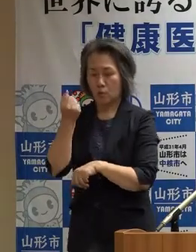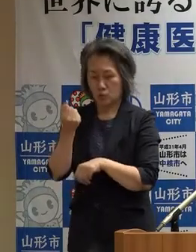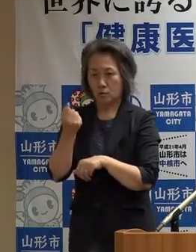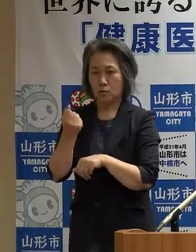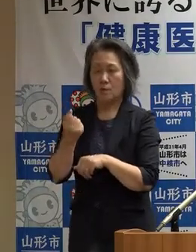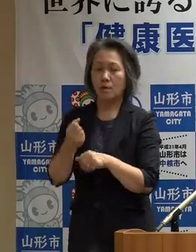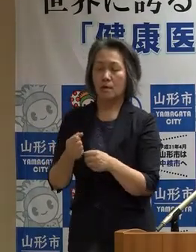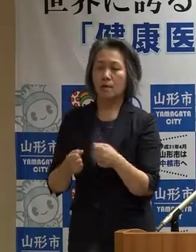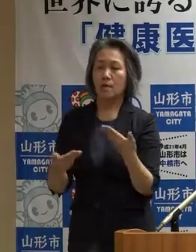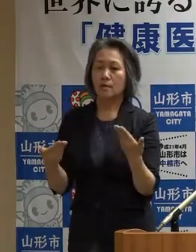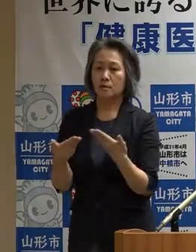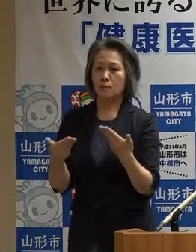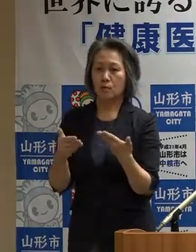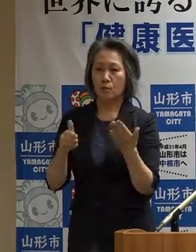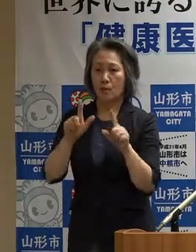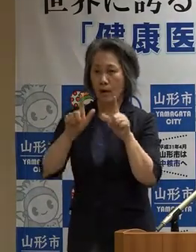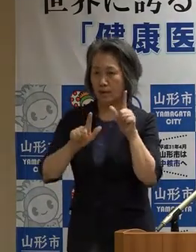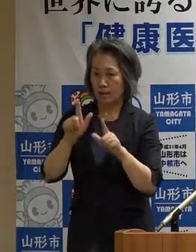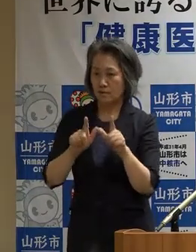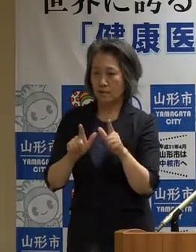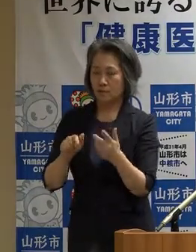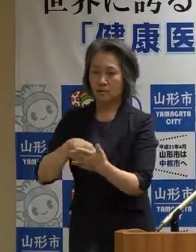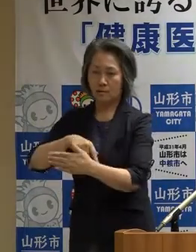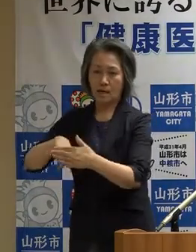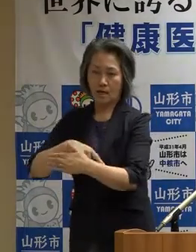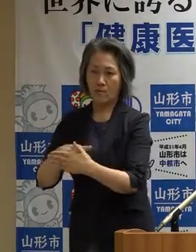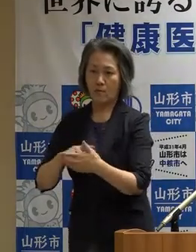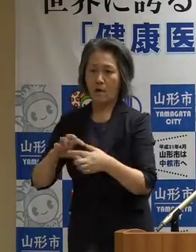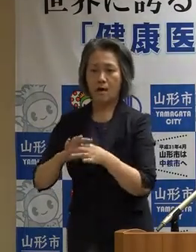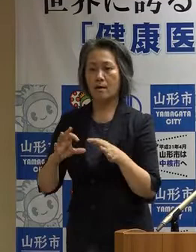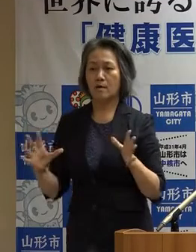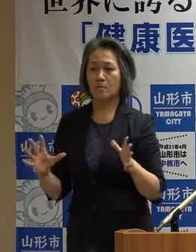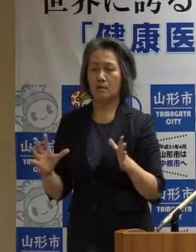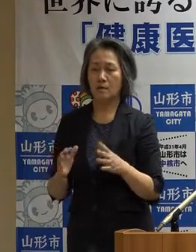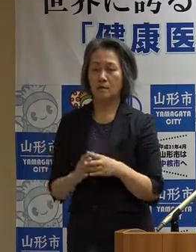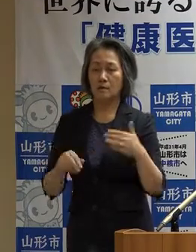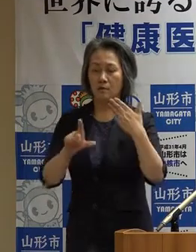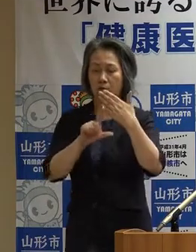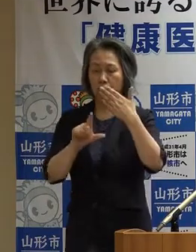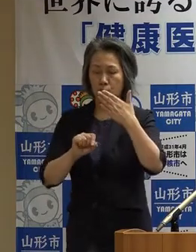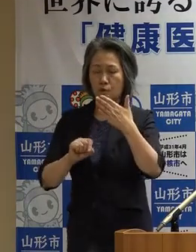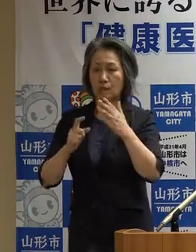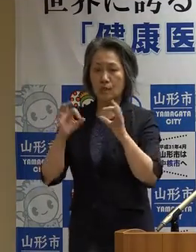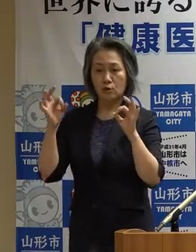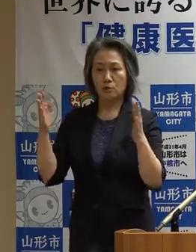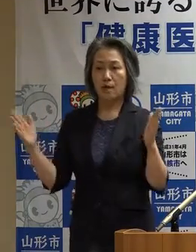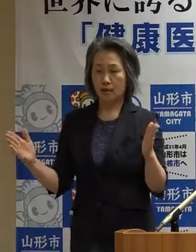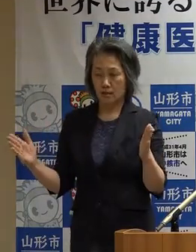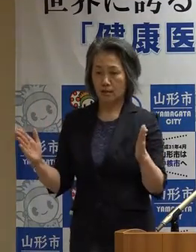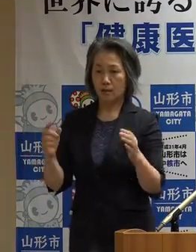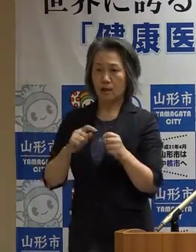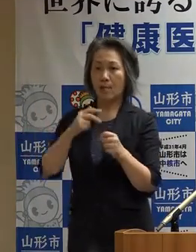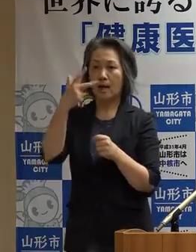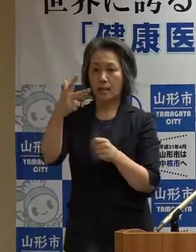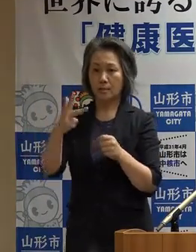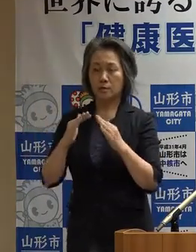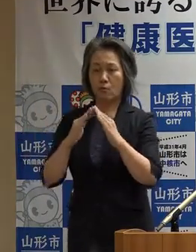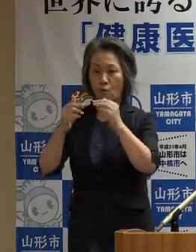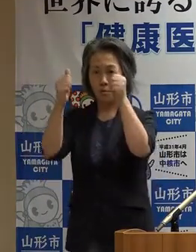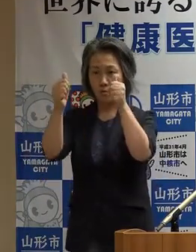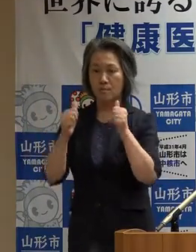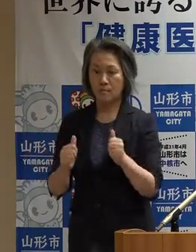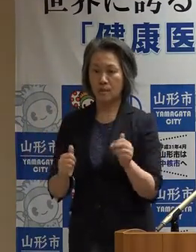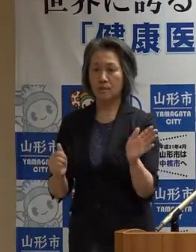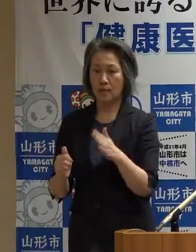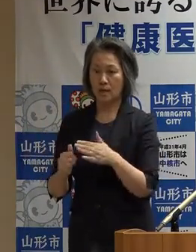態業種は問いません。9月3日金曜日から10月19日金曜日までの間に山形市公式ホームページから